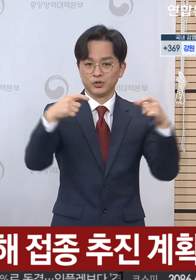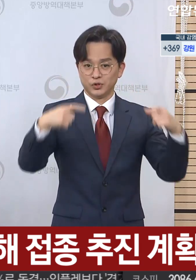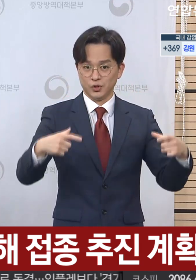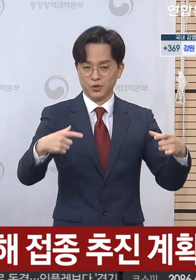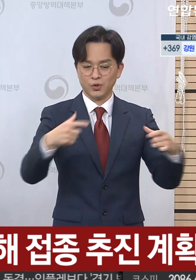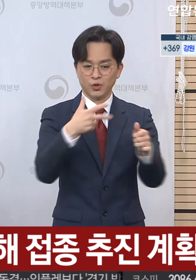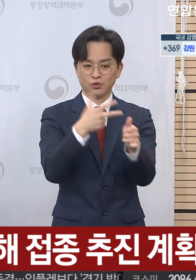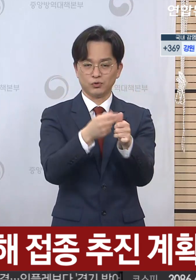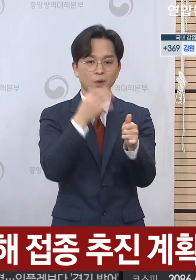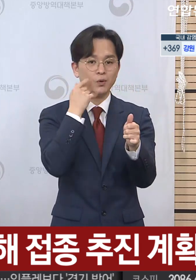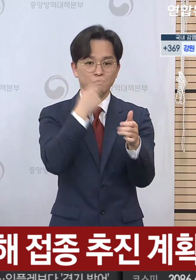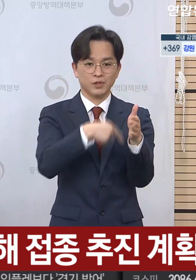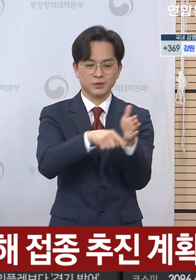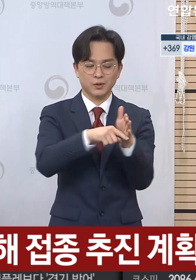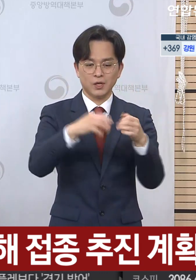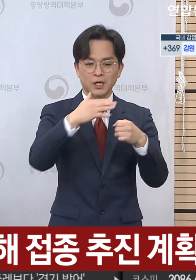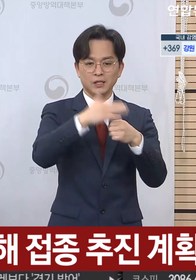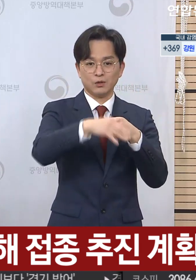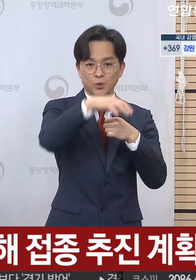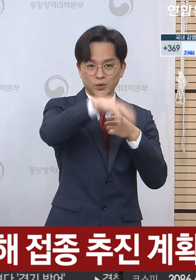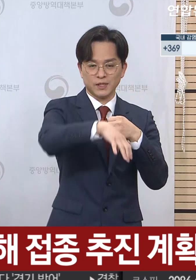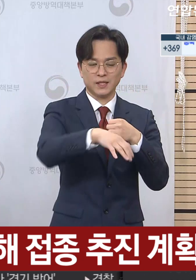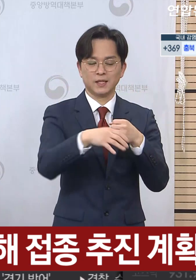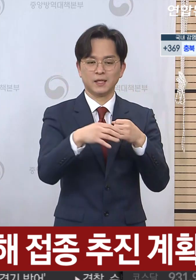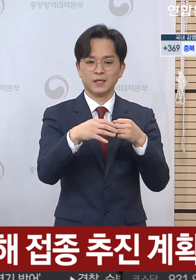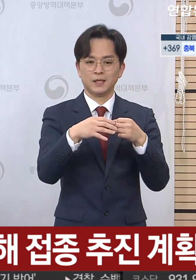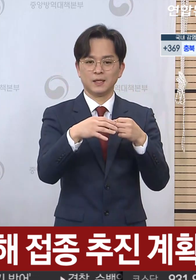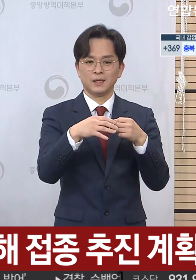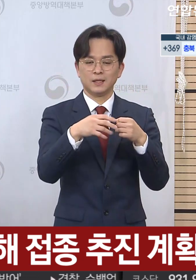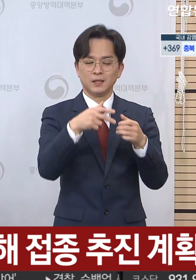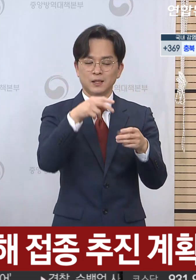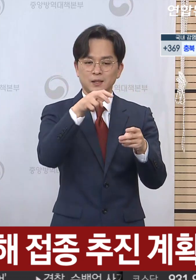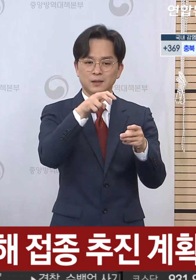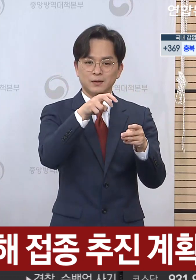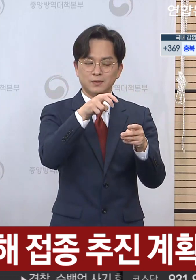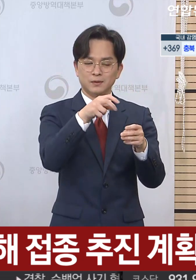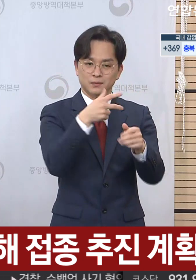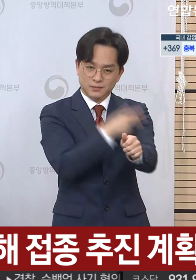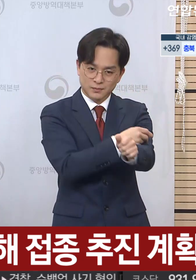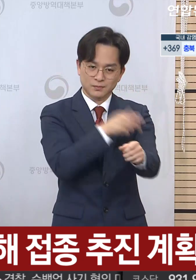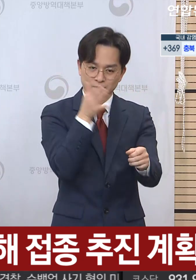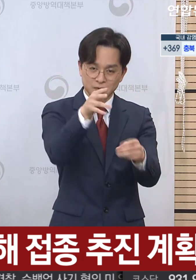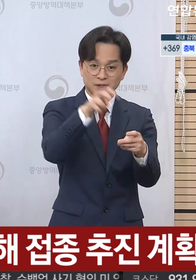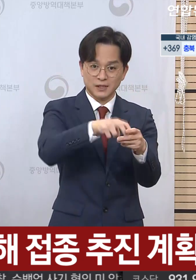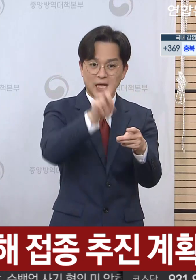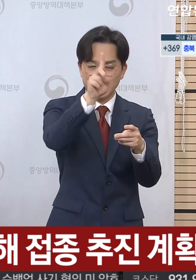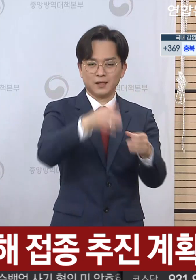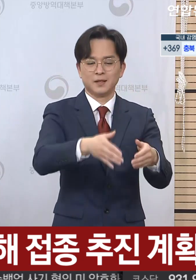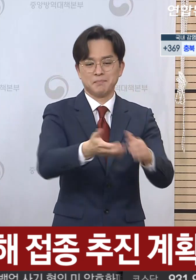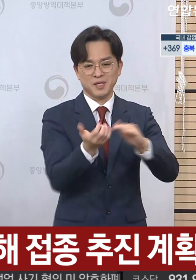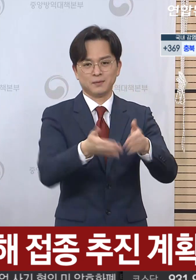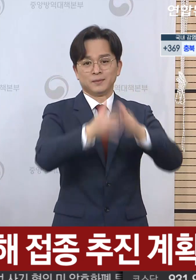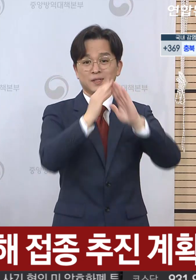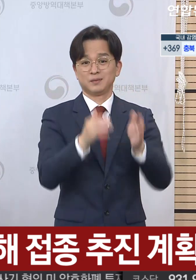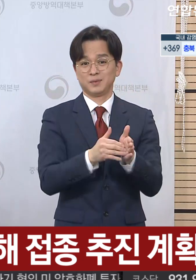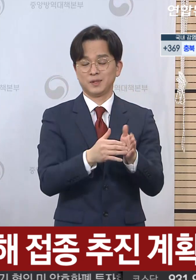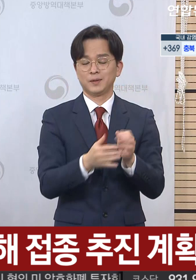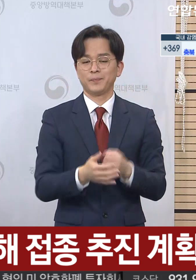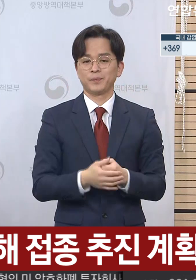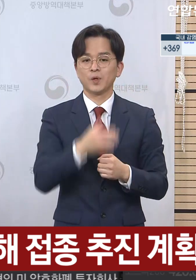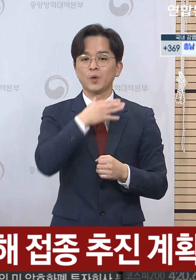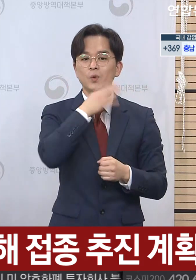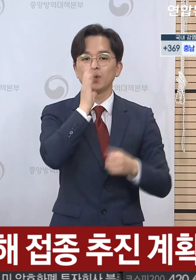고려하여 대구 지역에 지역 예방접종센터 1개소를 조기 개소하였습니다. 자체 접종하는